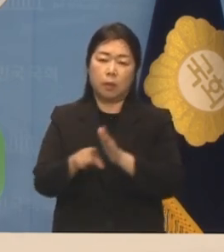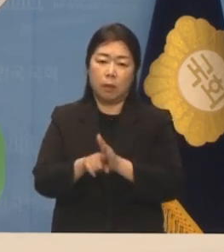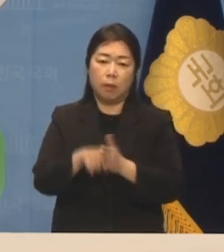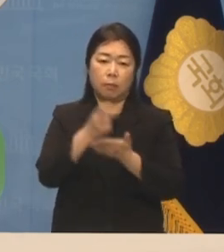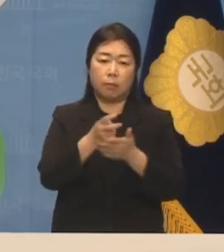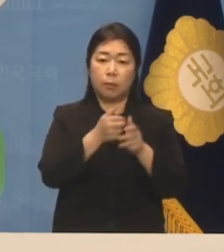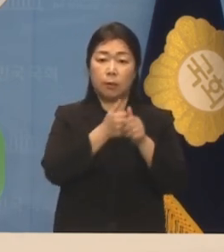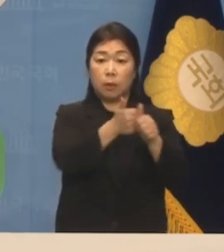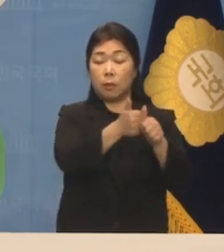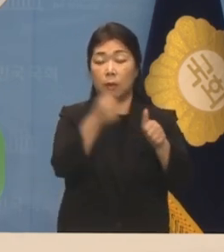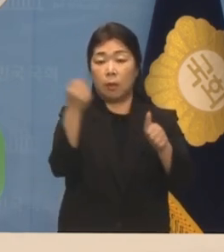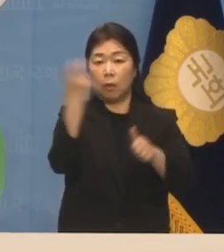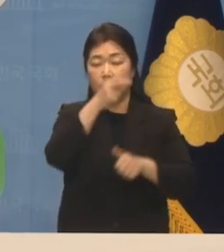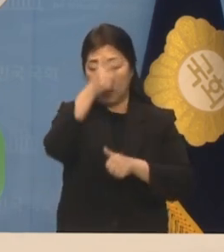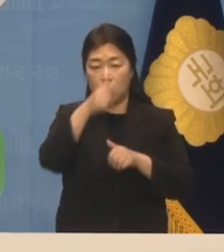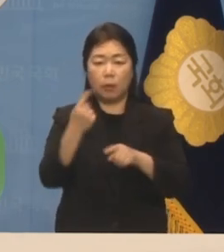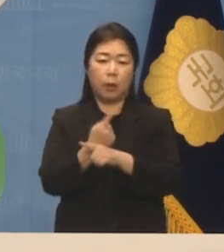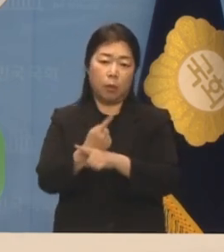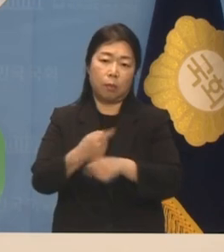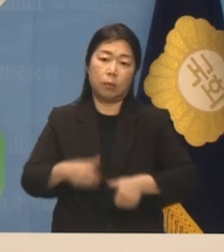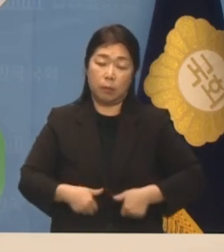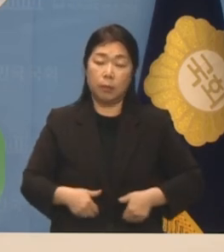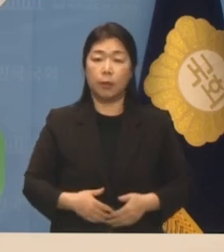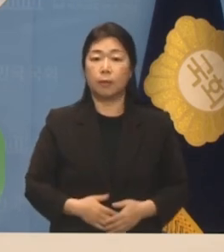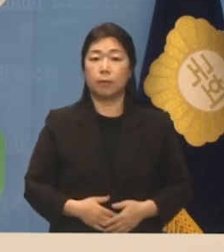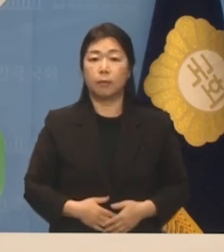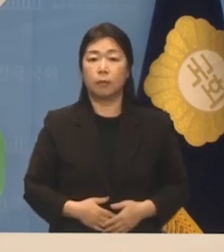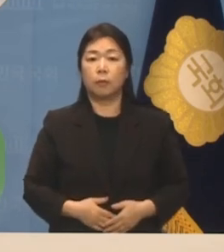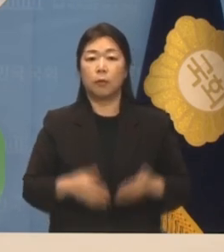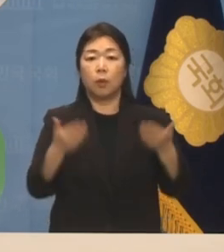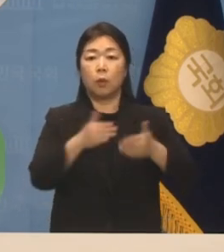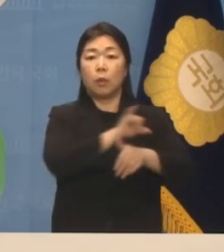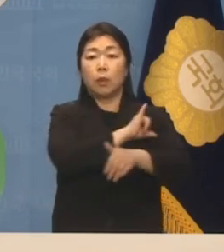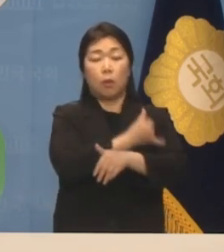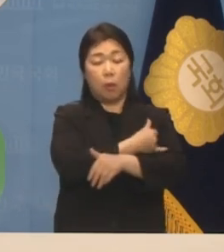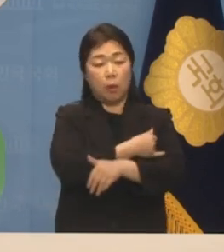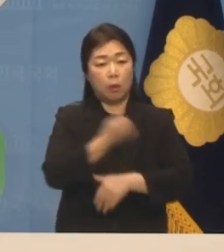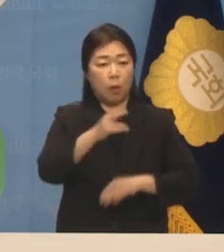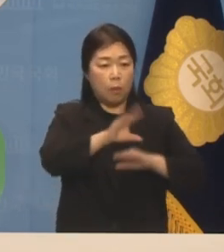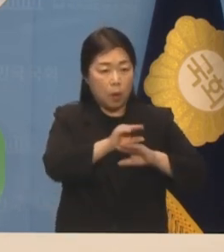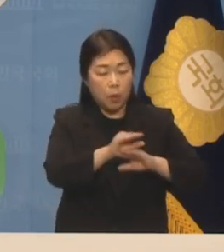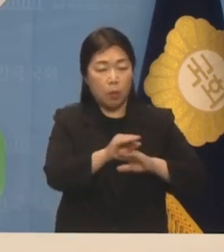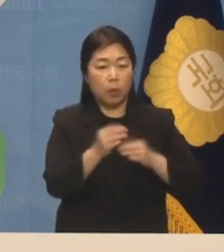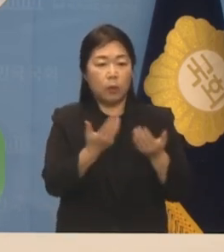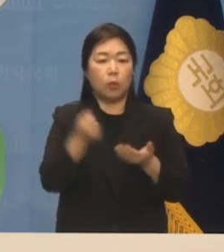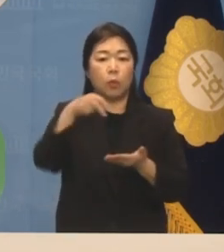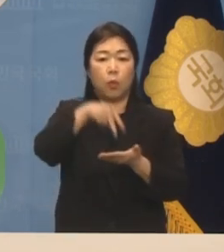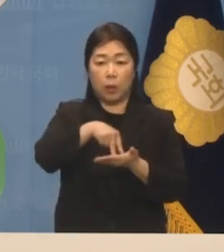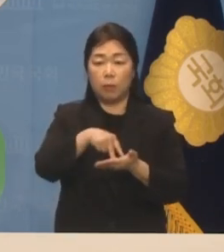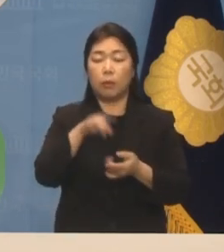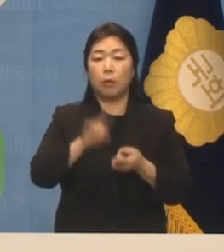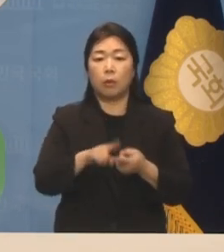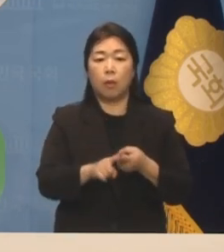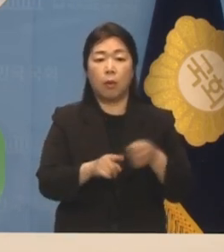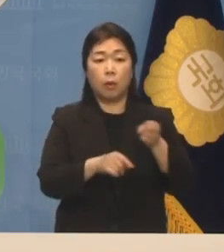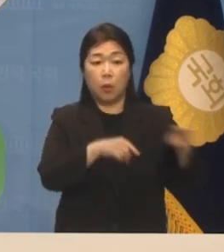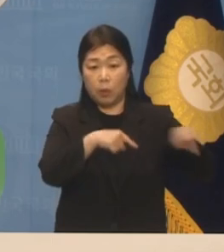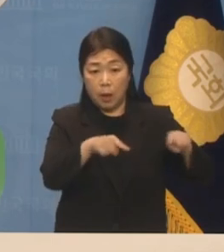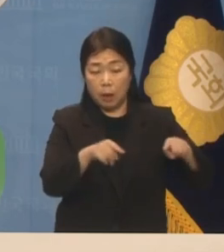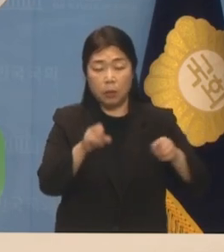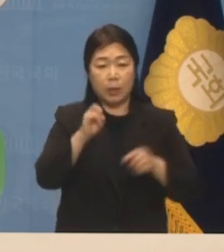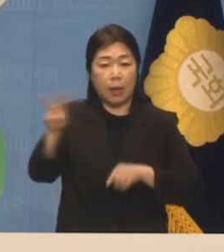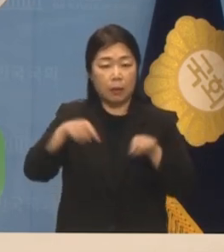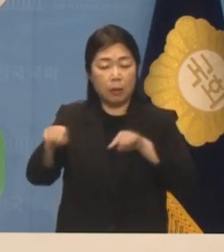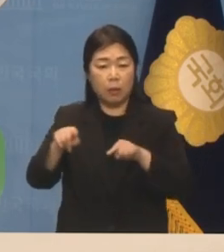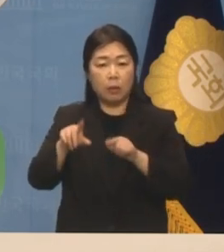검찰개혁, 사법개혁이 필요합니다. 노동인권과 방송 언론의 독립성에 대해서 여당일 때와 야당일